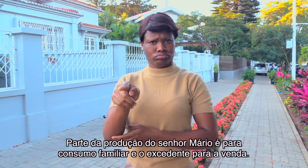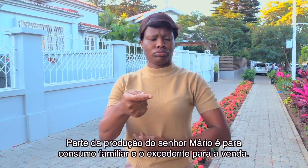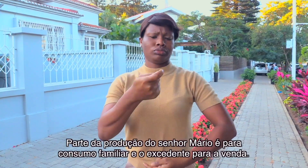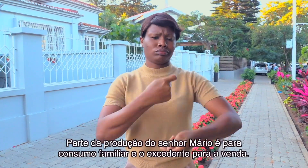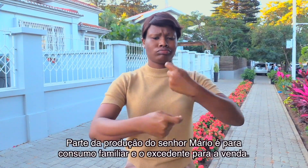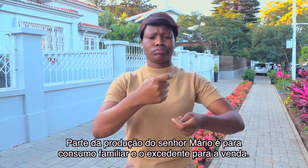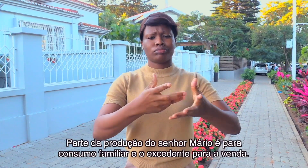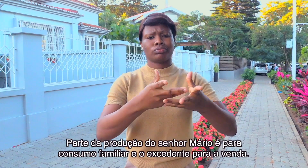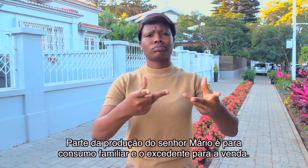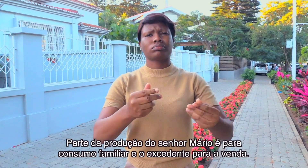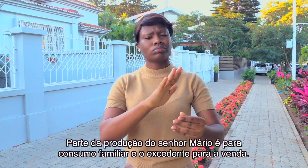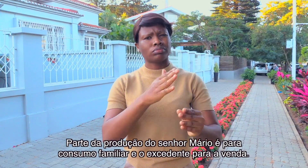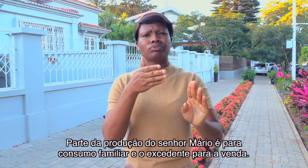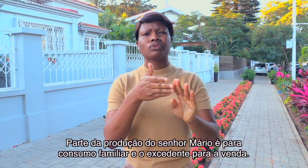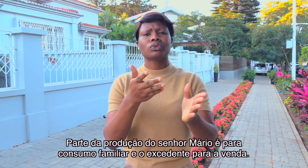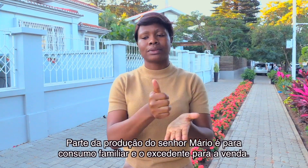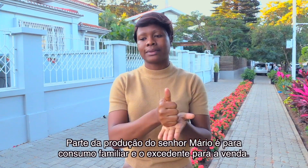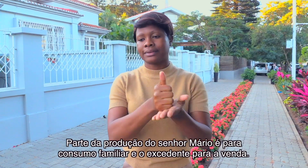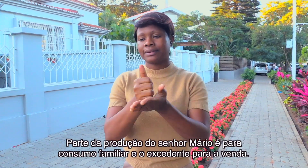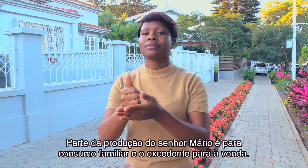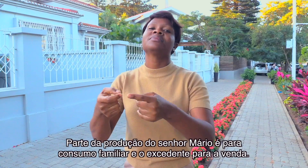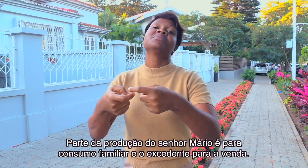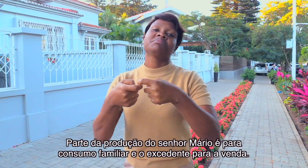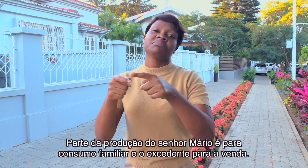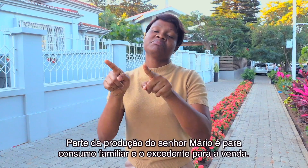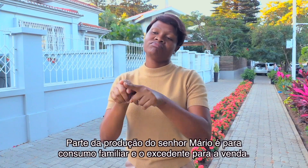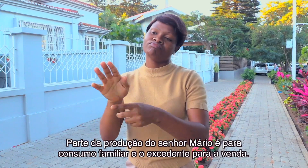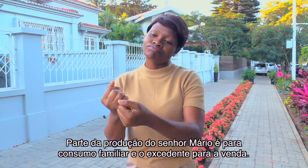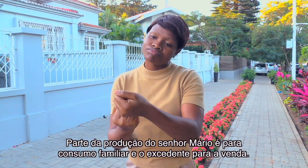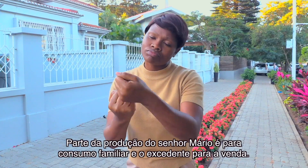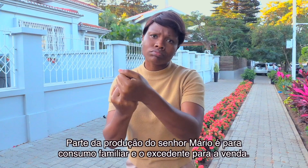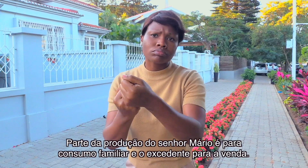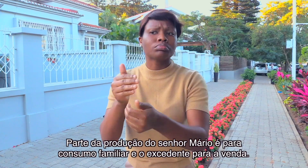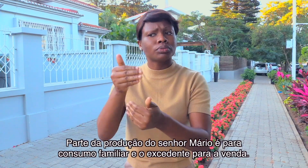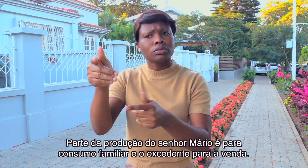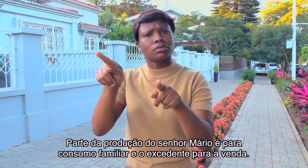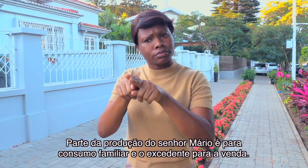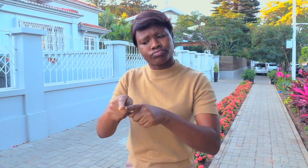Parte da produção do Sr. Mário é para o consumo familiar e o excedente para a venda.